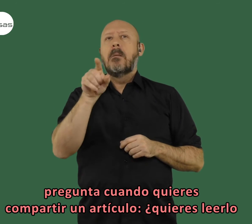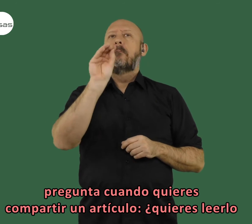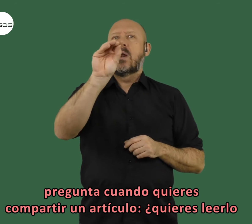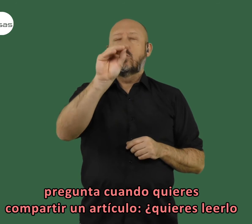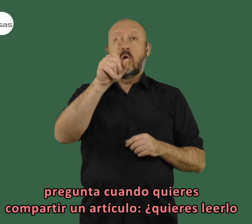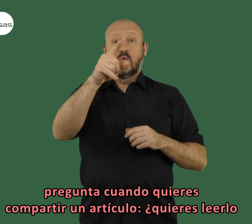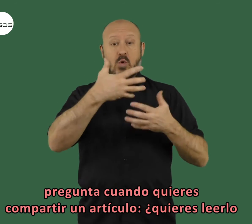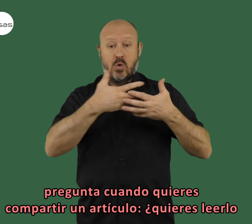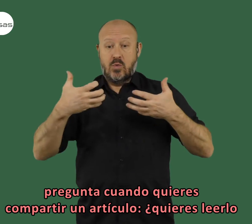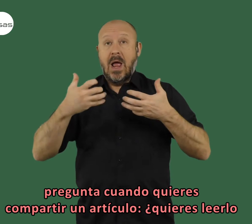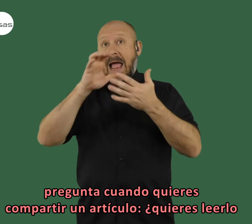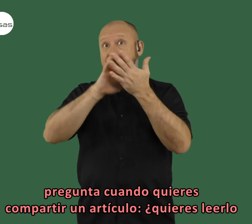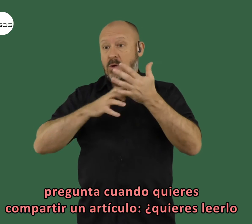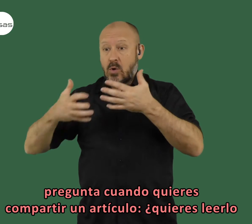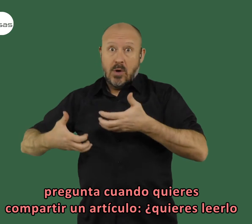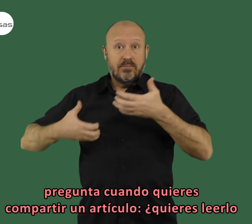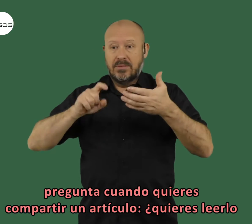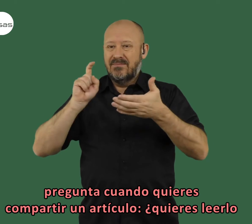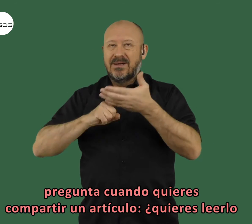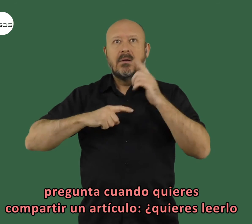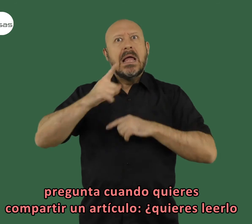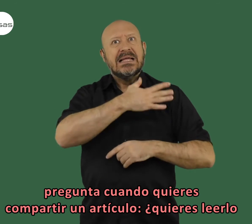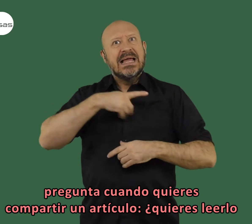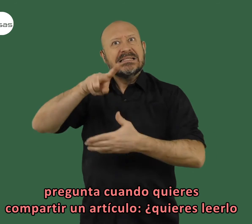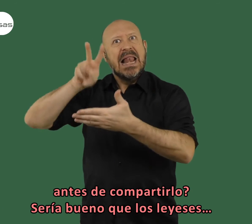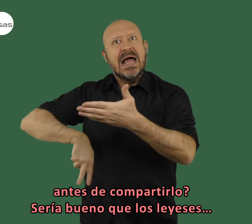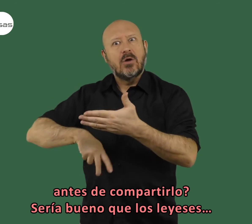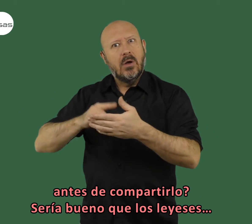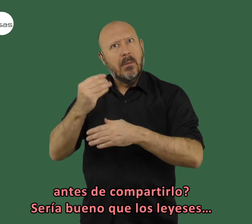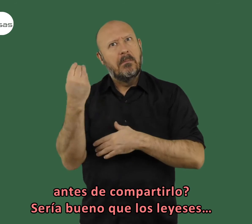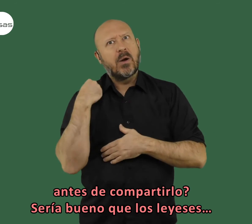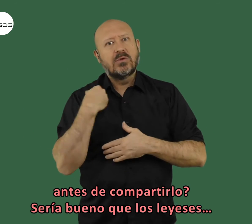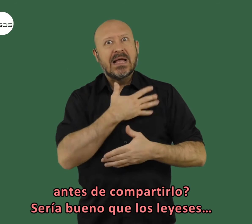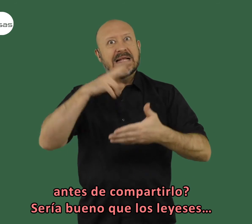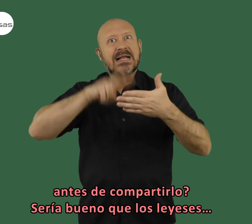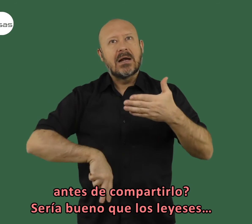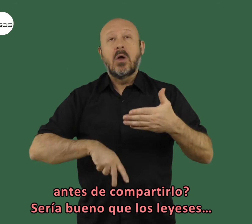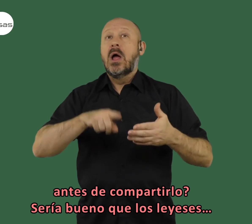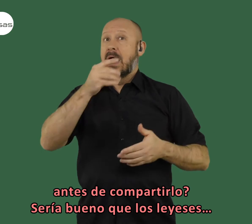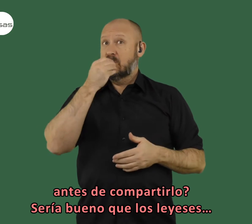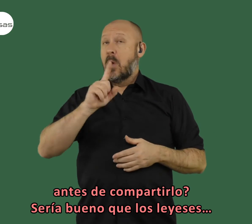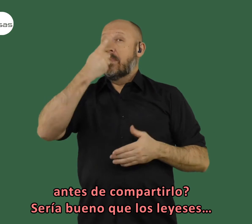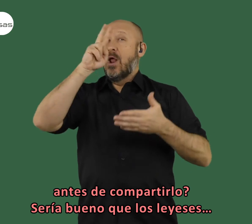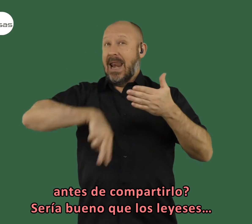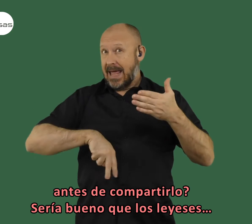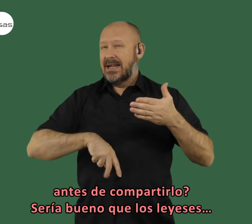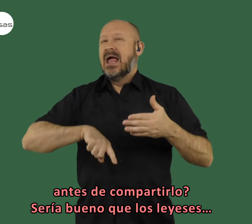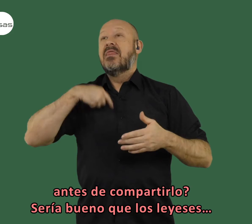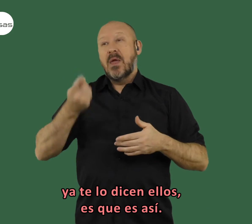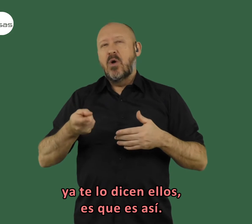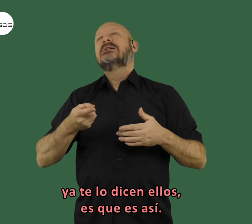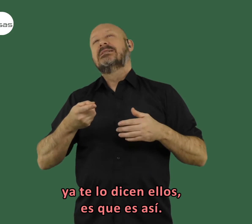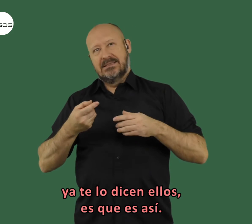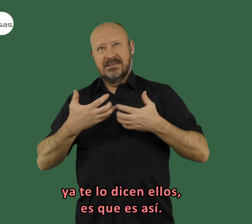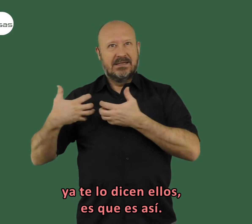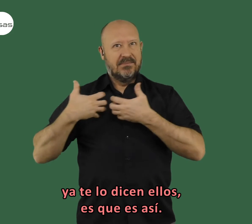Twitter pregunta, cuando quieres compartir un artículo, ¿quieres leerlo antes de compartirlo? Así. Sería bueno que lo leyeses.